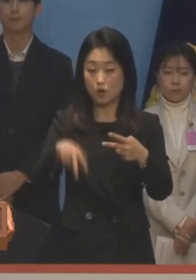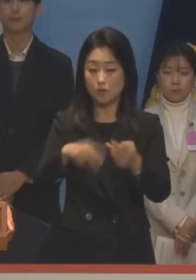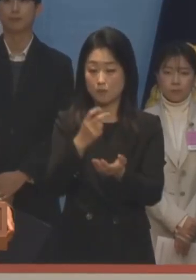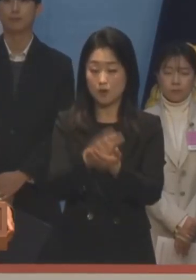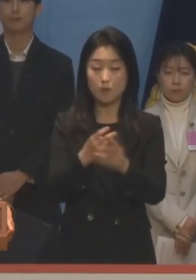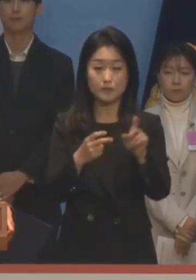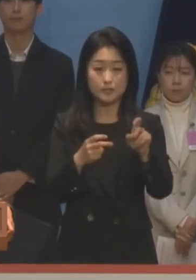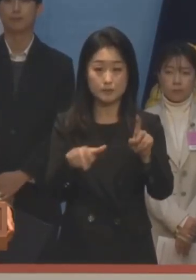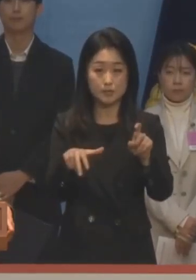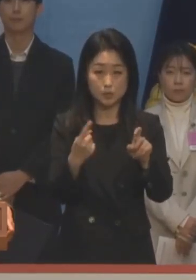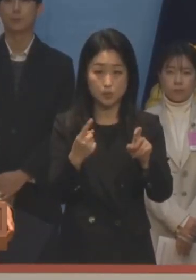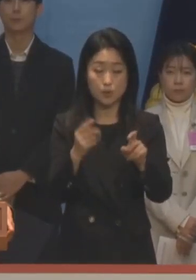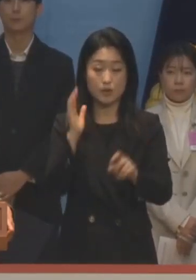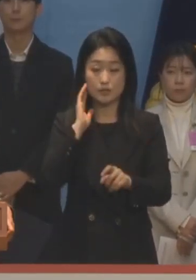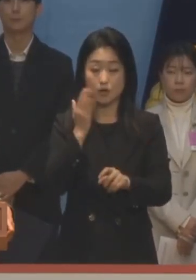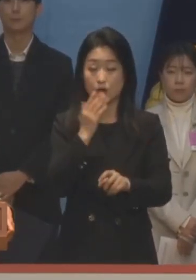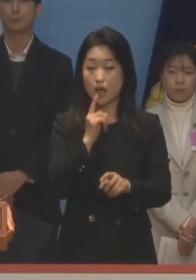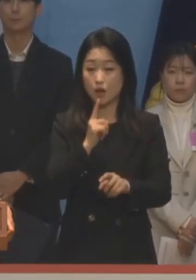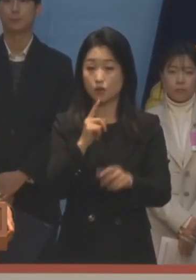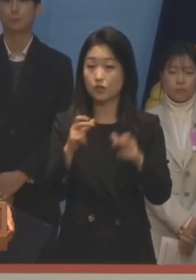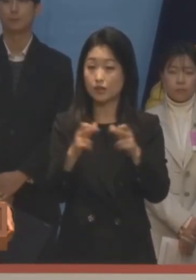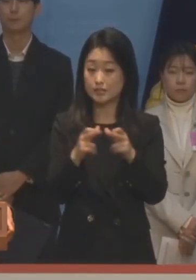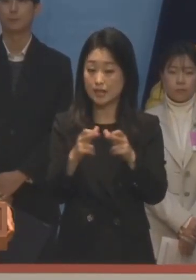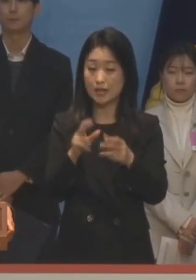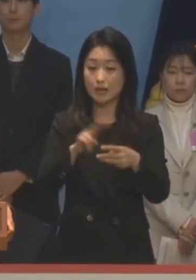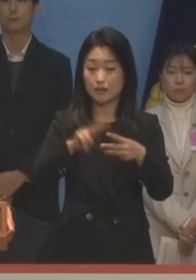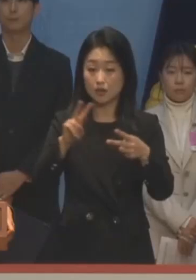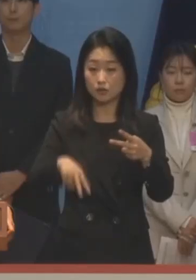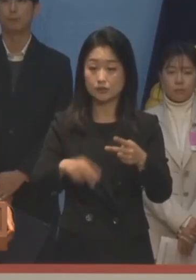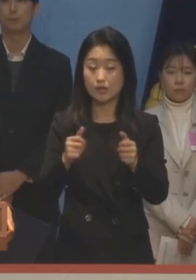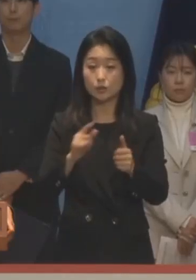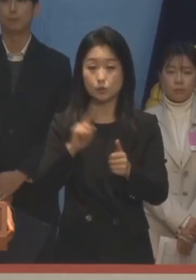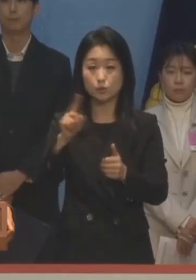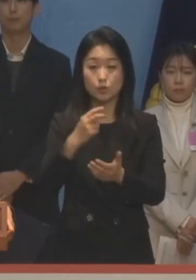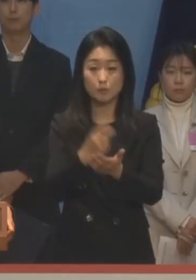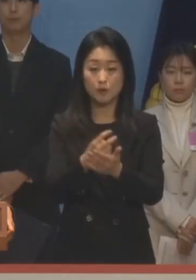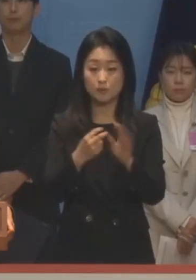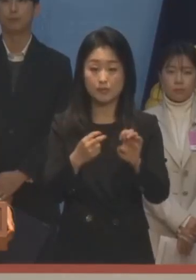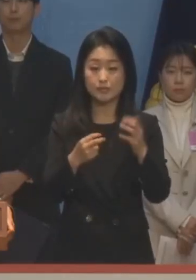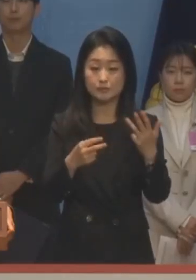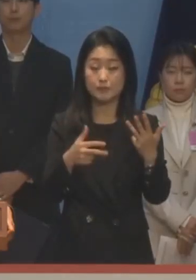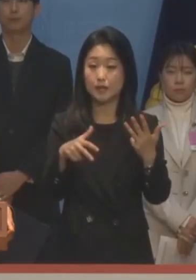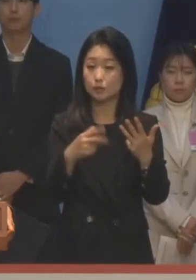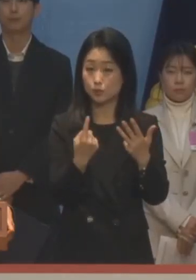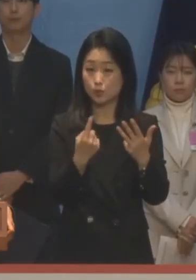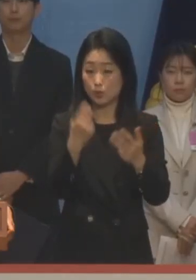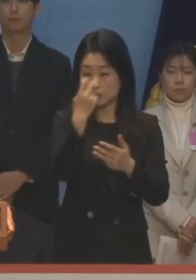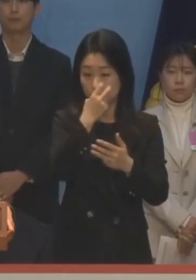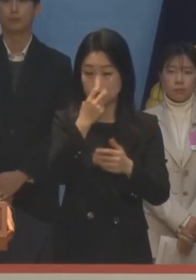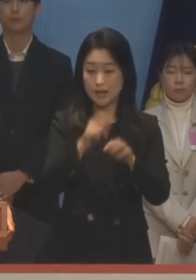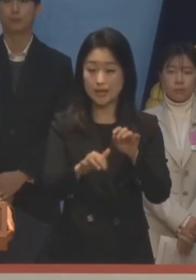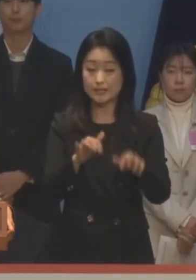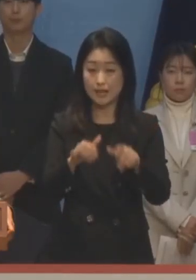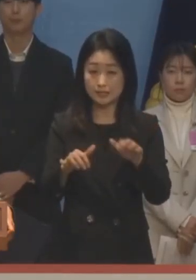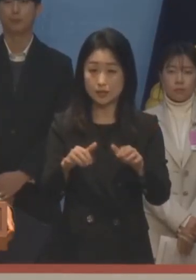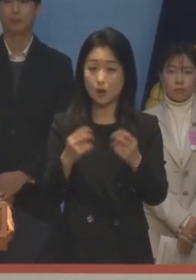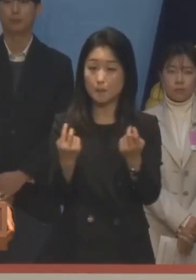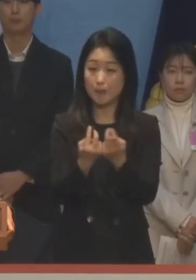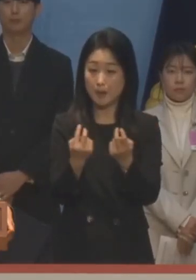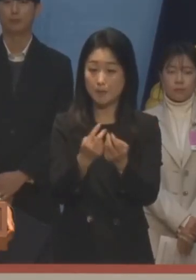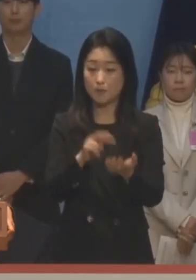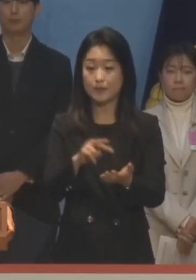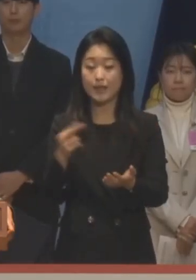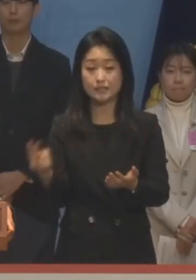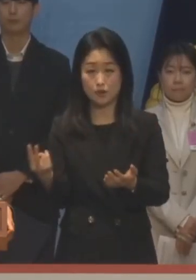제11조, 청각 및 언어 장애인 형사소송법 제48조, 조사의 작성, 방법